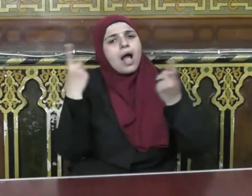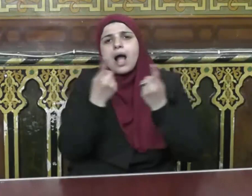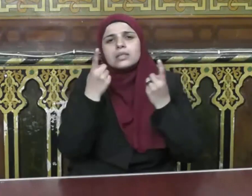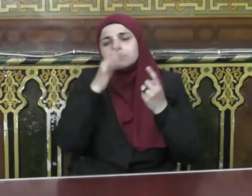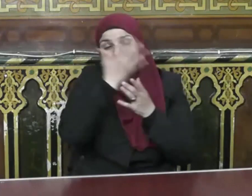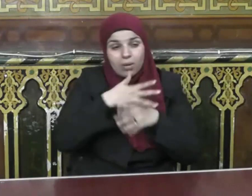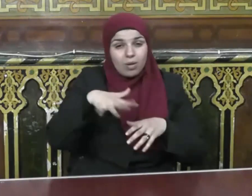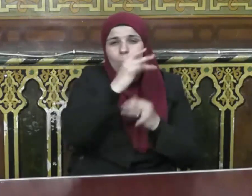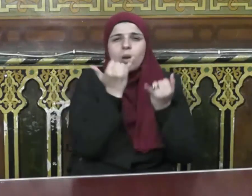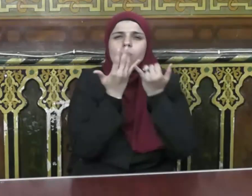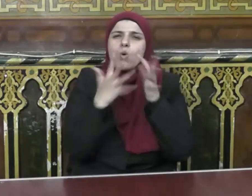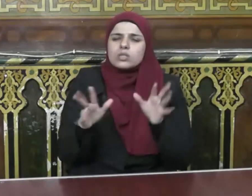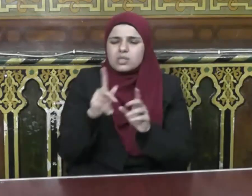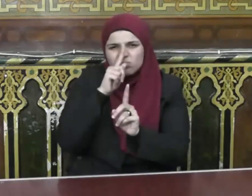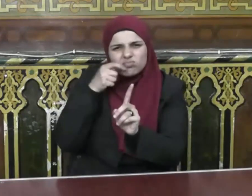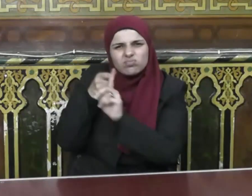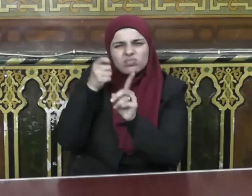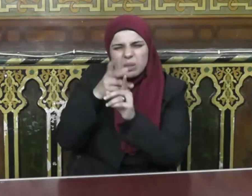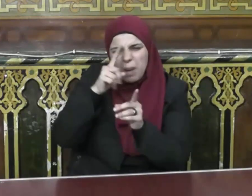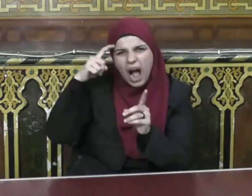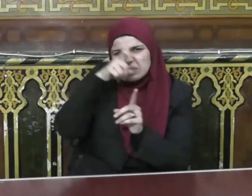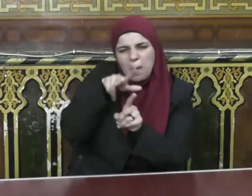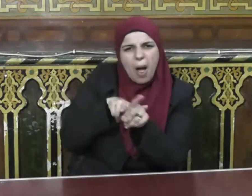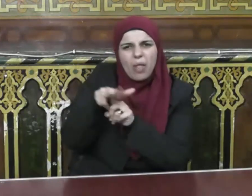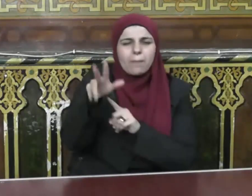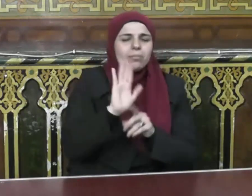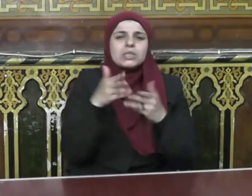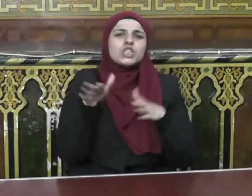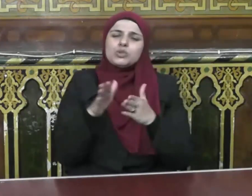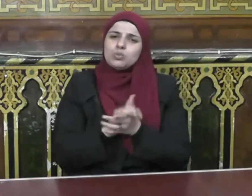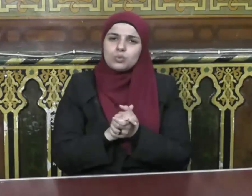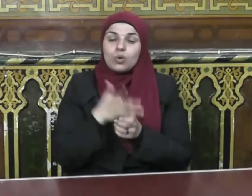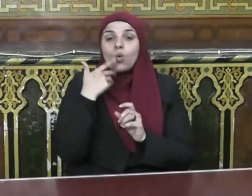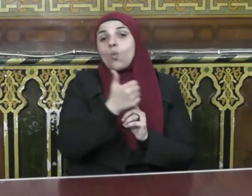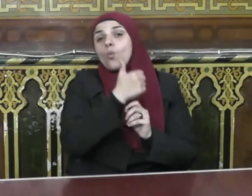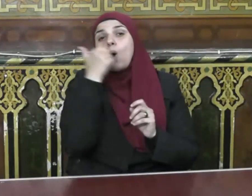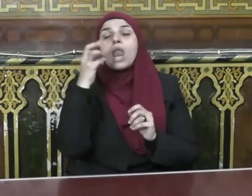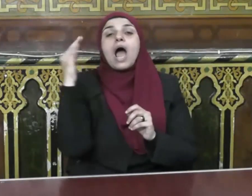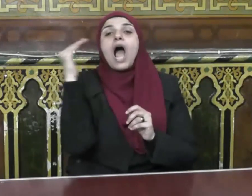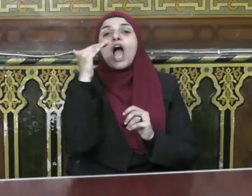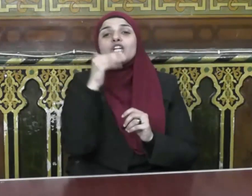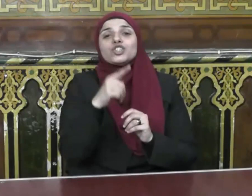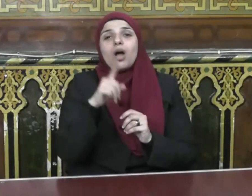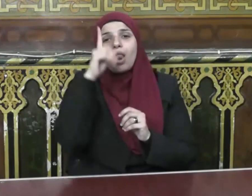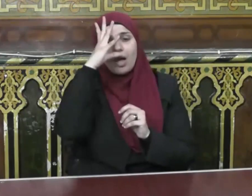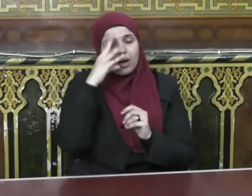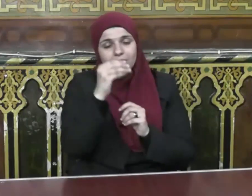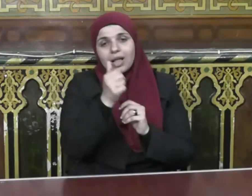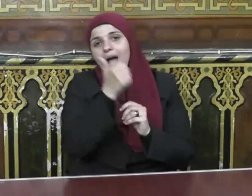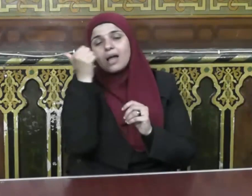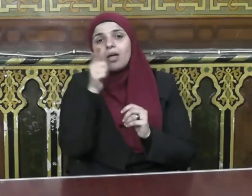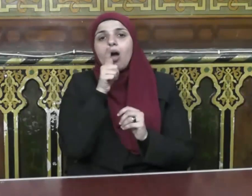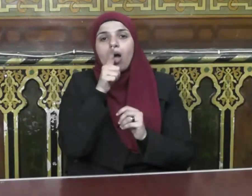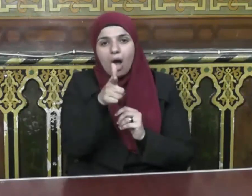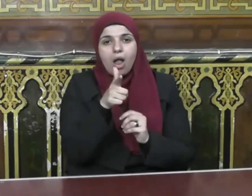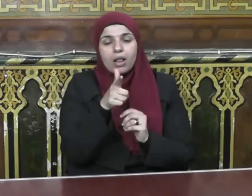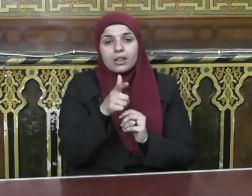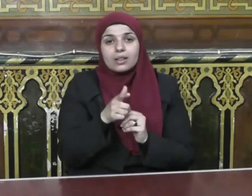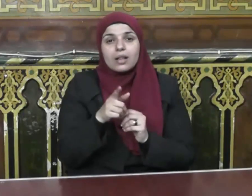ميسرين ولم تبعثوا معسرين. وعن عائشة أنها قالت: أتي